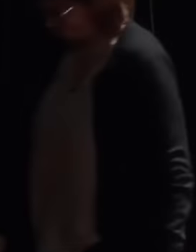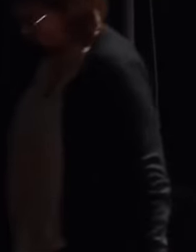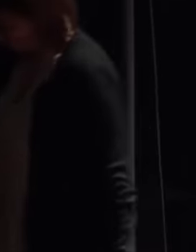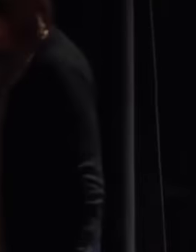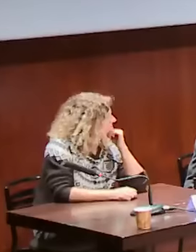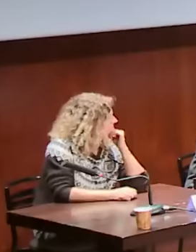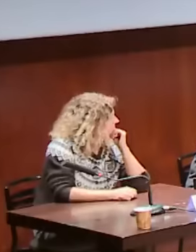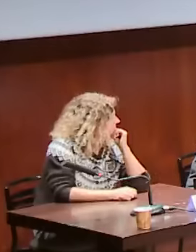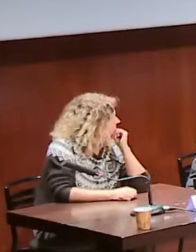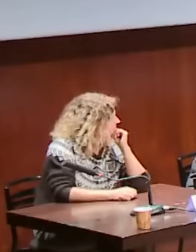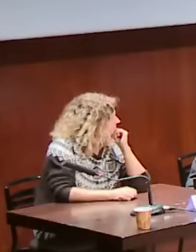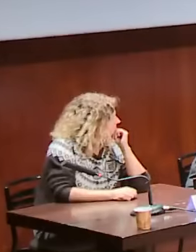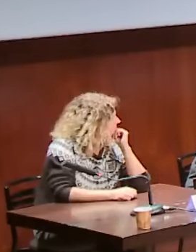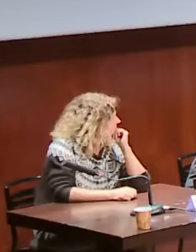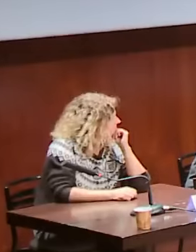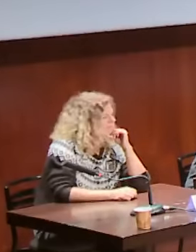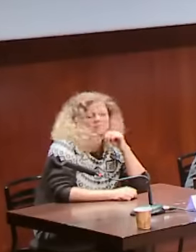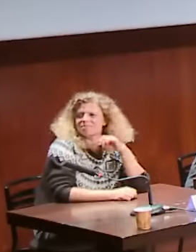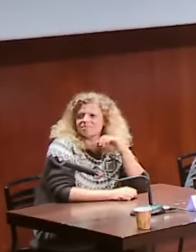aujourd'hui. Merci beaucoup.